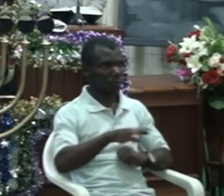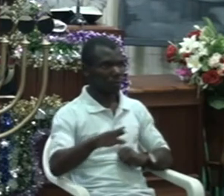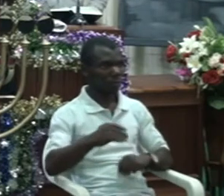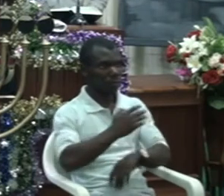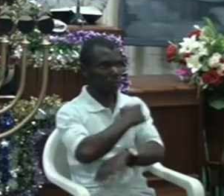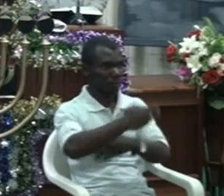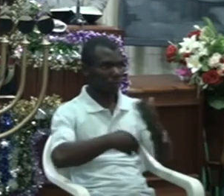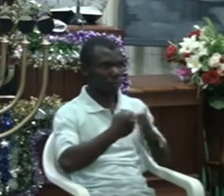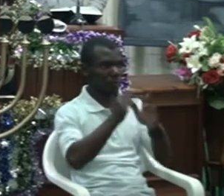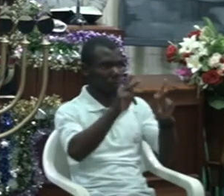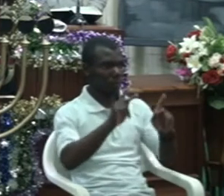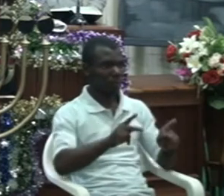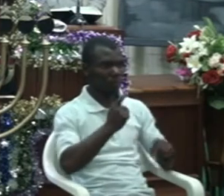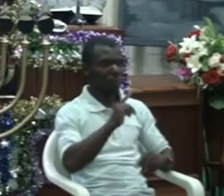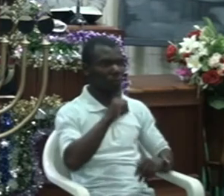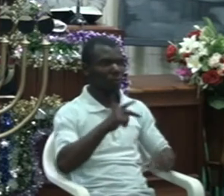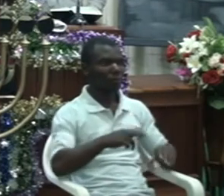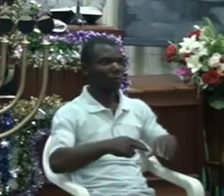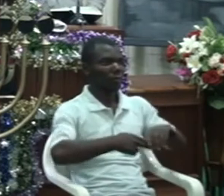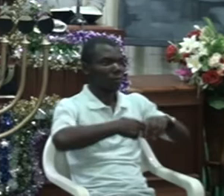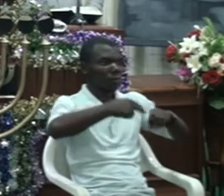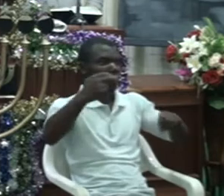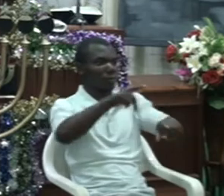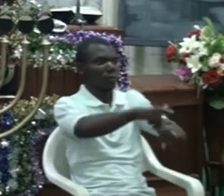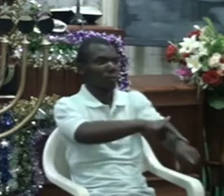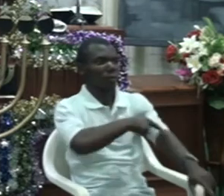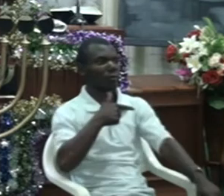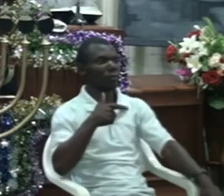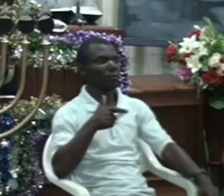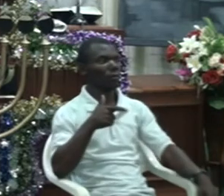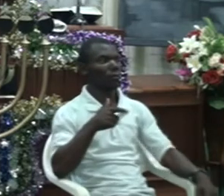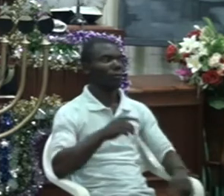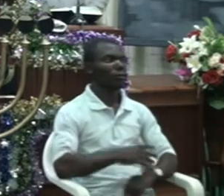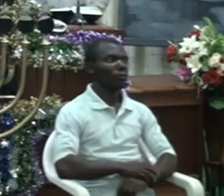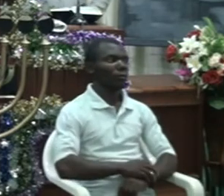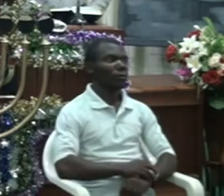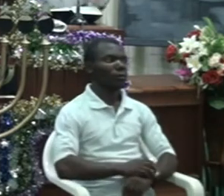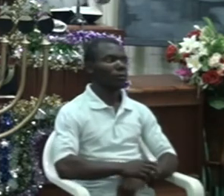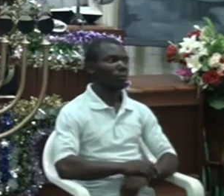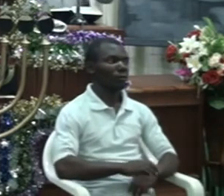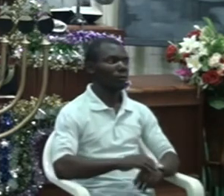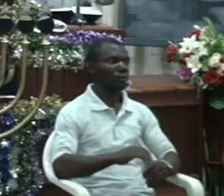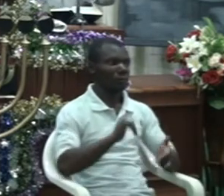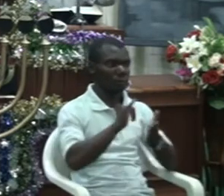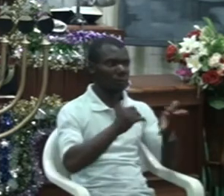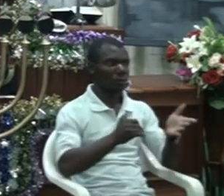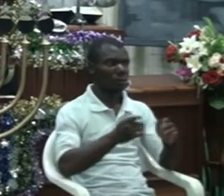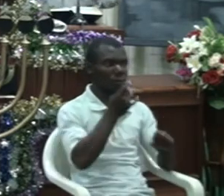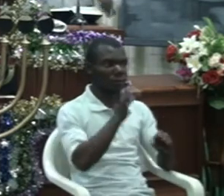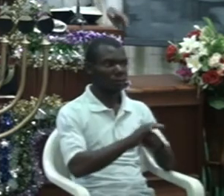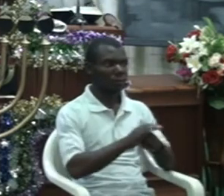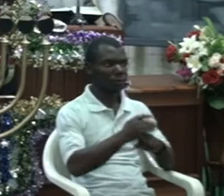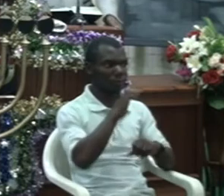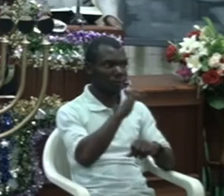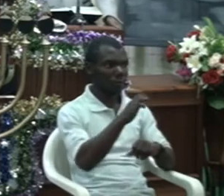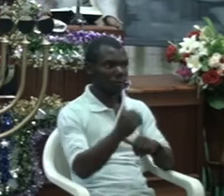wote walio mbali na wote wote walio mbali ahadi hii ahadi hii cette promesse ya kubatizwa